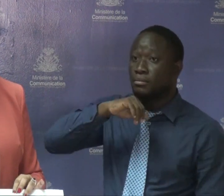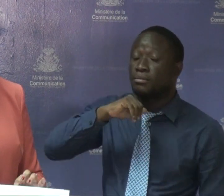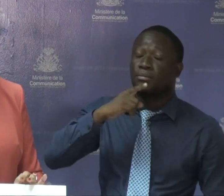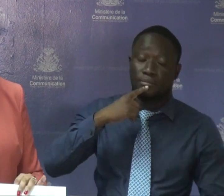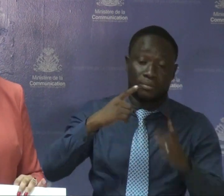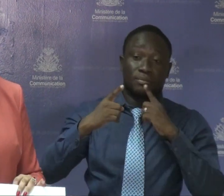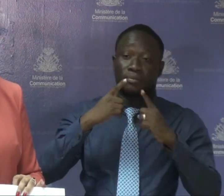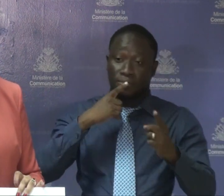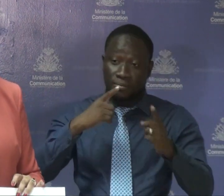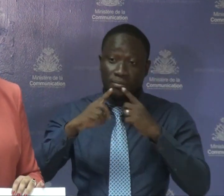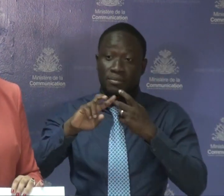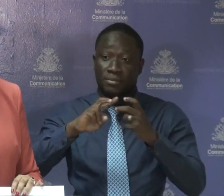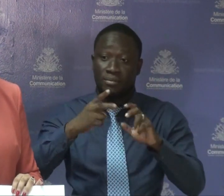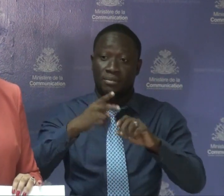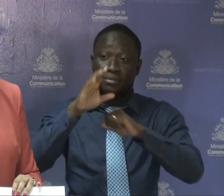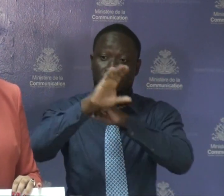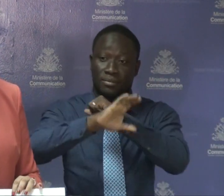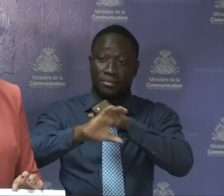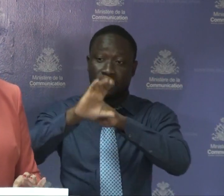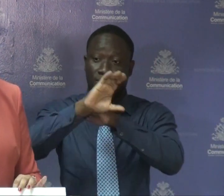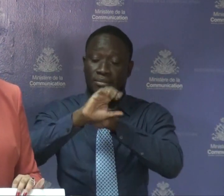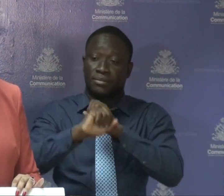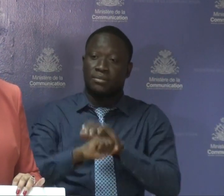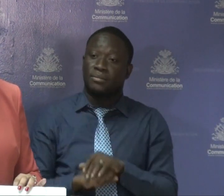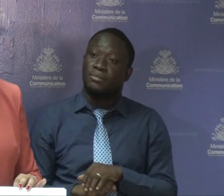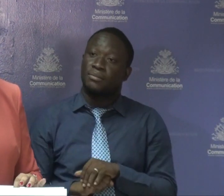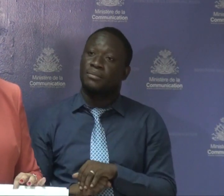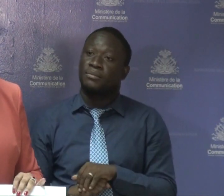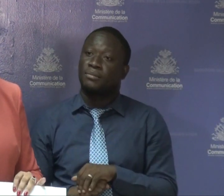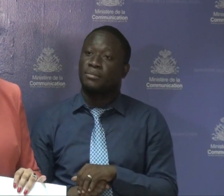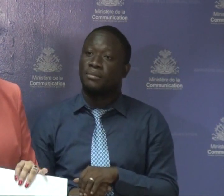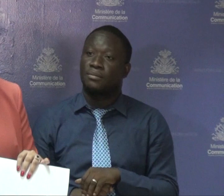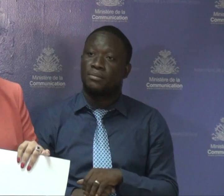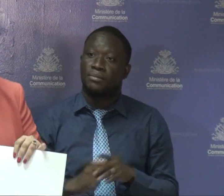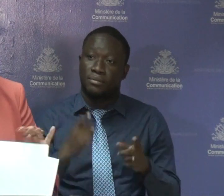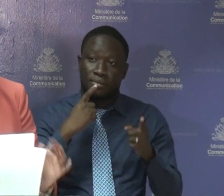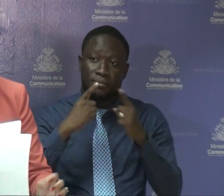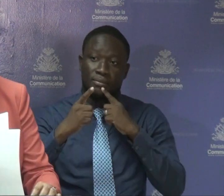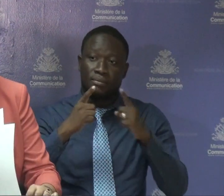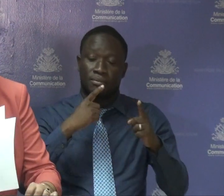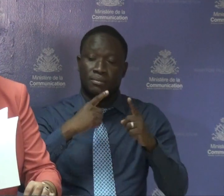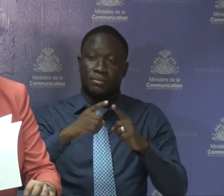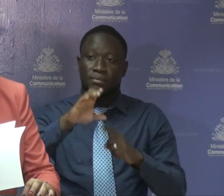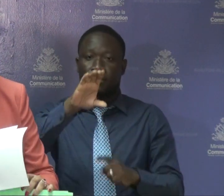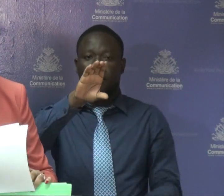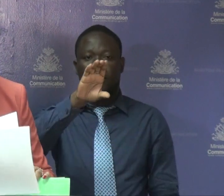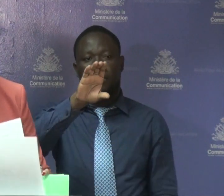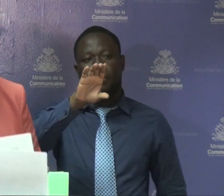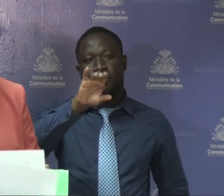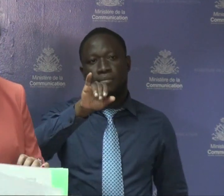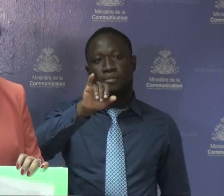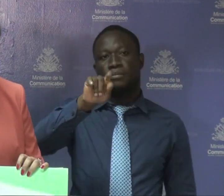tout. Nous connaissons que, tout à l'heure, vous parlez de citadelle. Nous